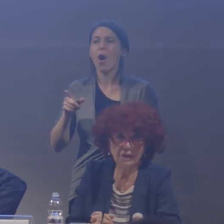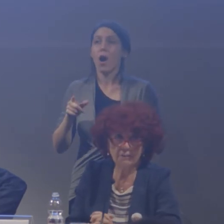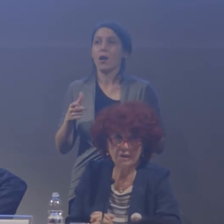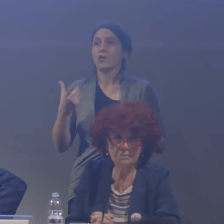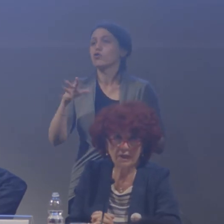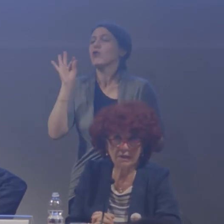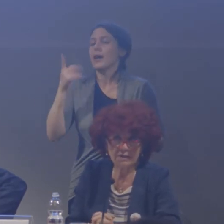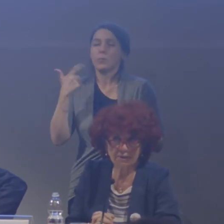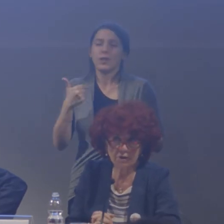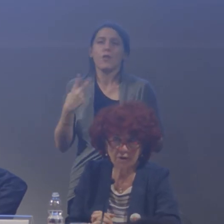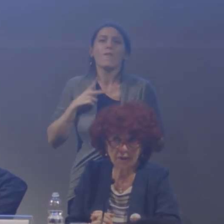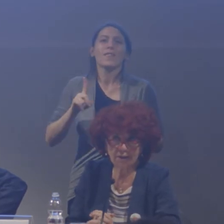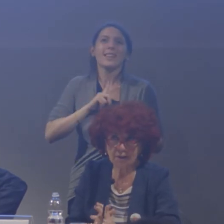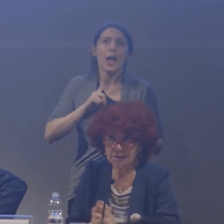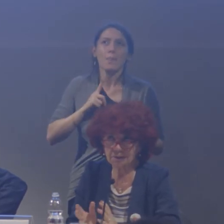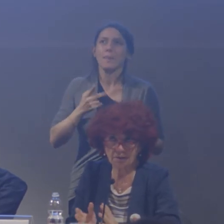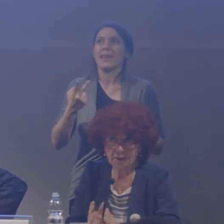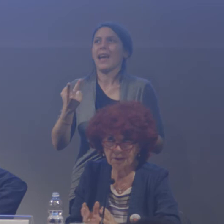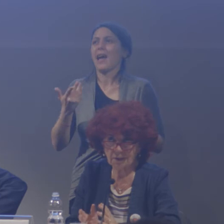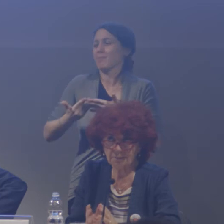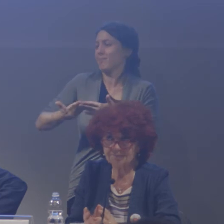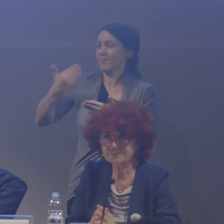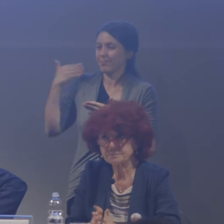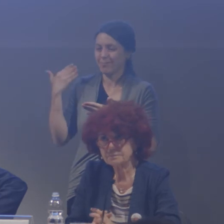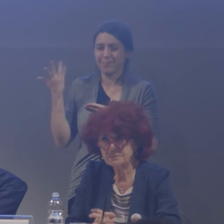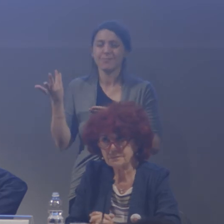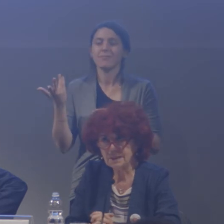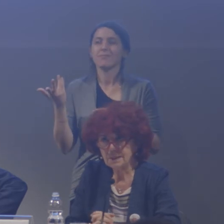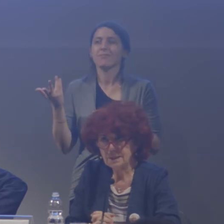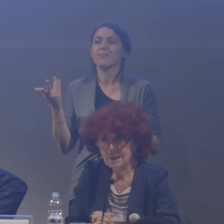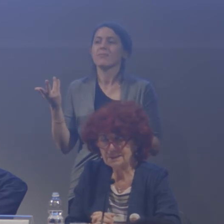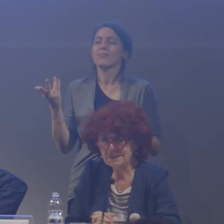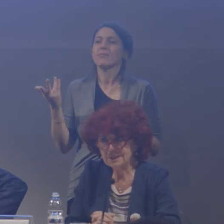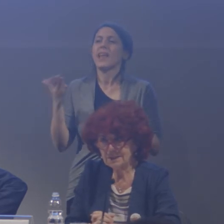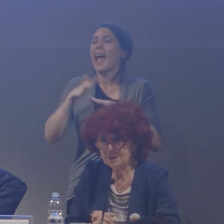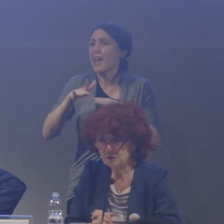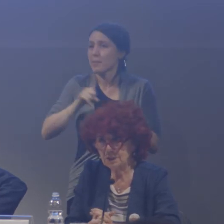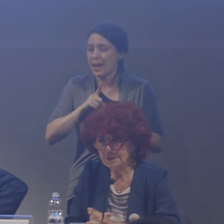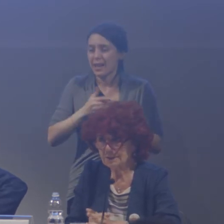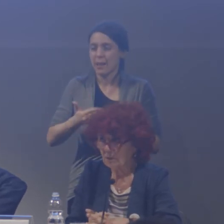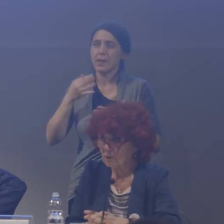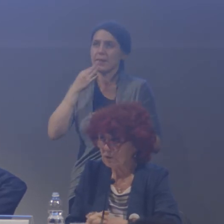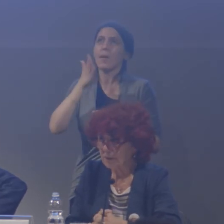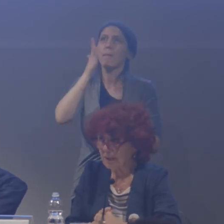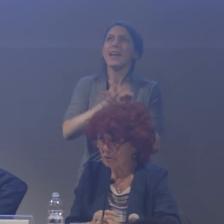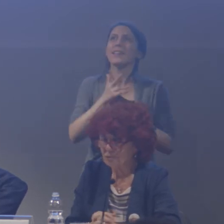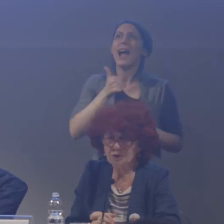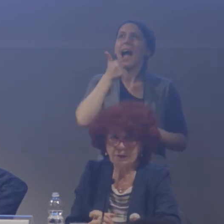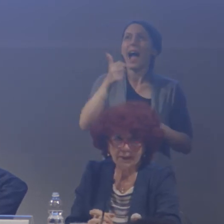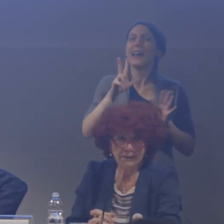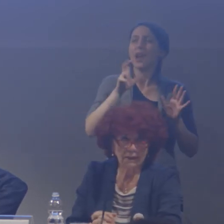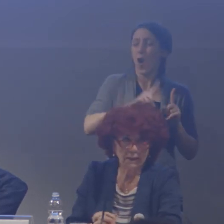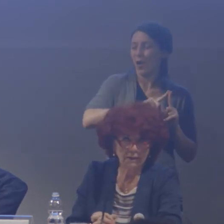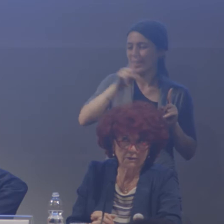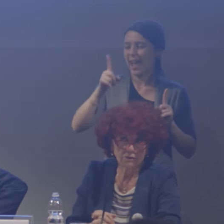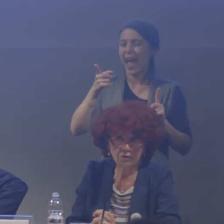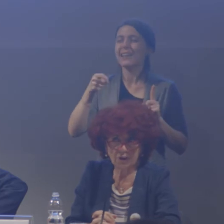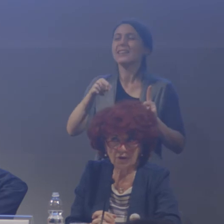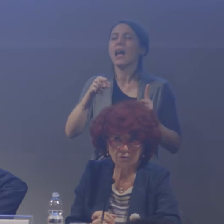vita e nella mia esperienza precedente, esattamente a metà degli anni Ottanta, quando da Milano fui chiamata